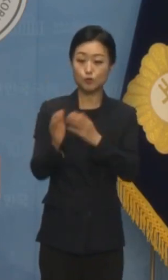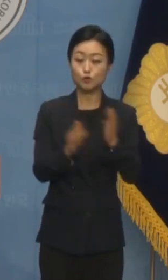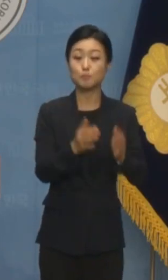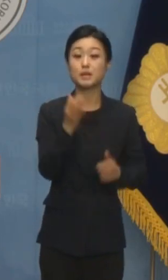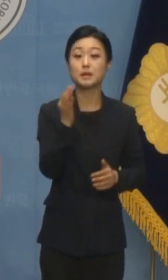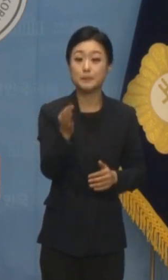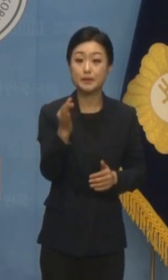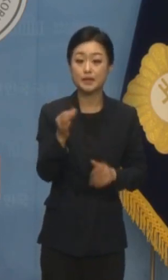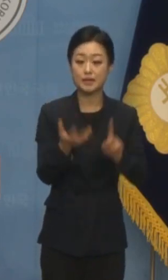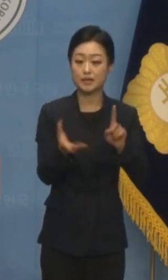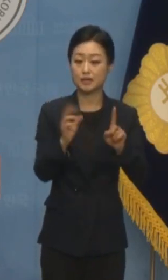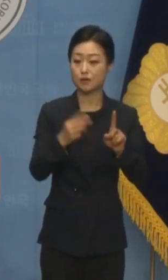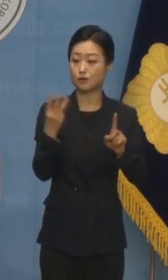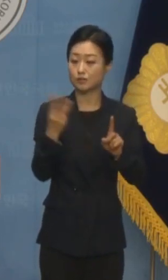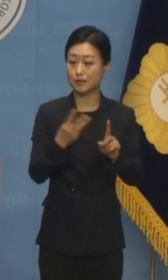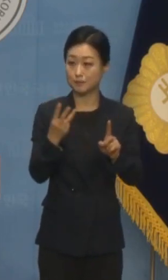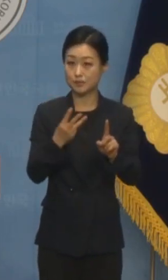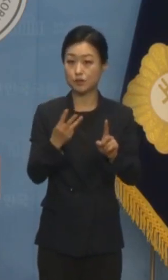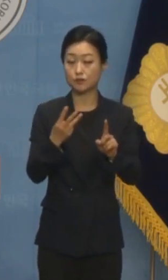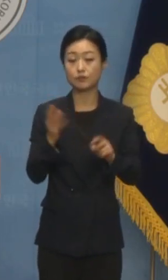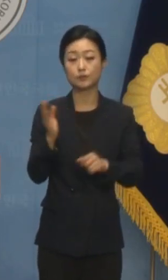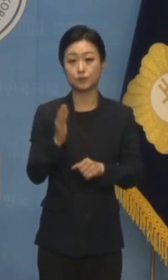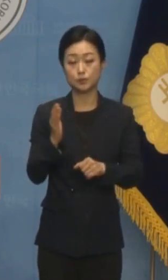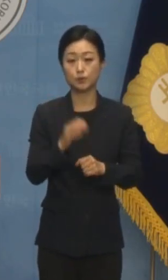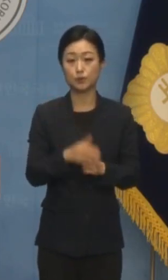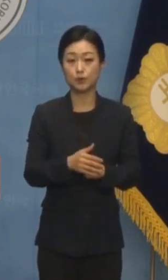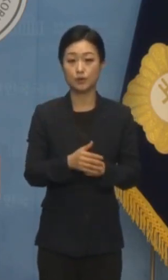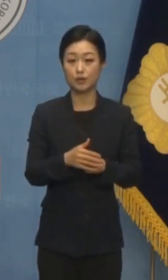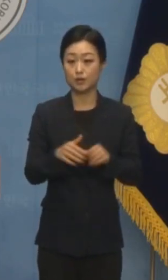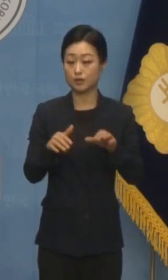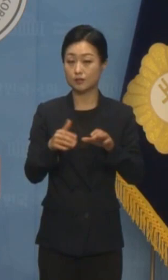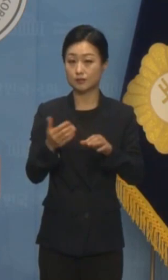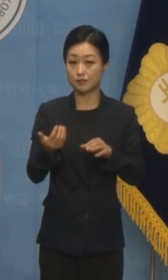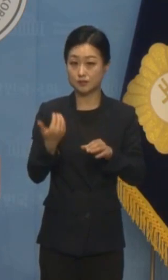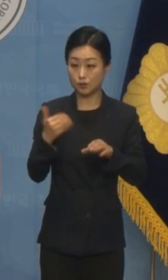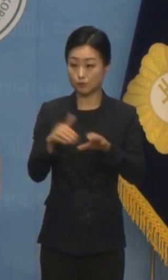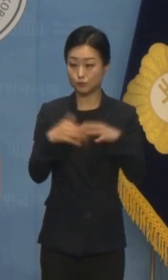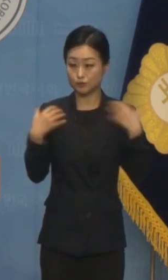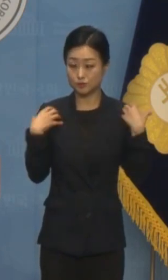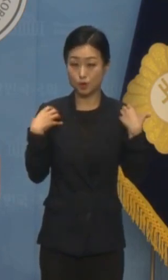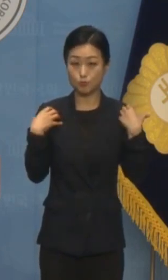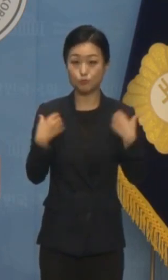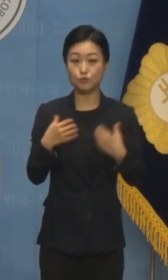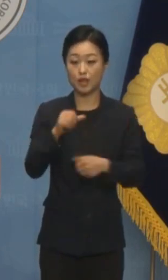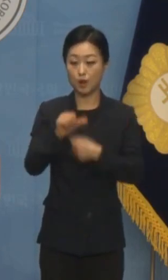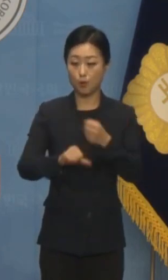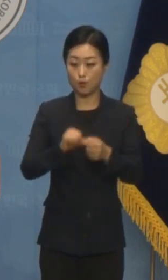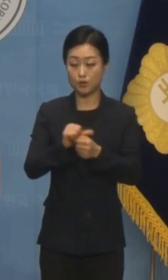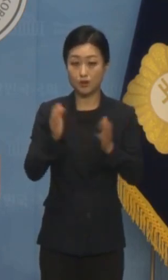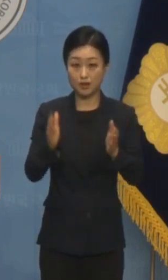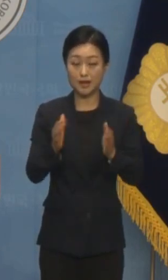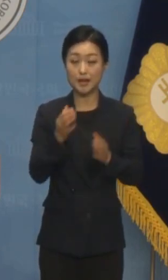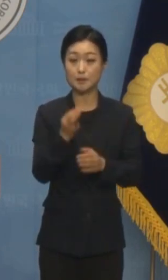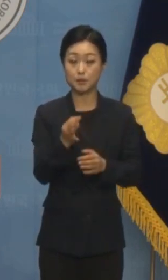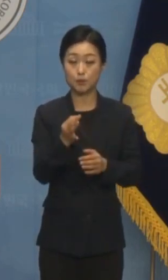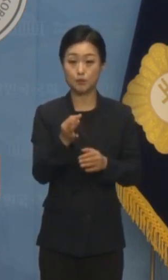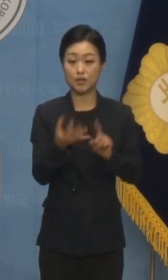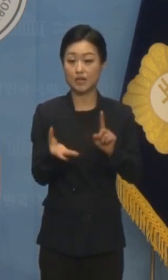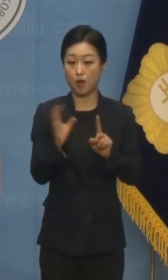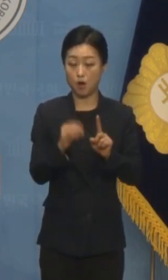1억 3,911만 원으로 전임 정부 5년간의 총 비용 1억 806만